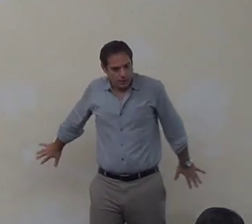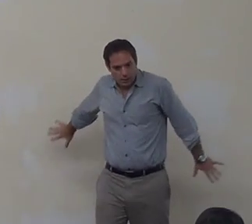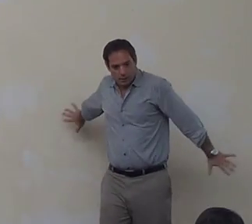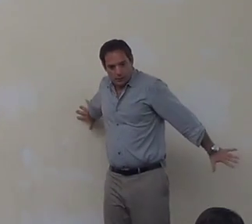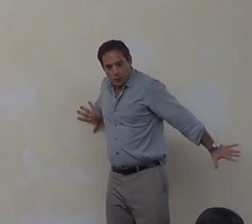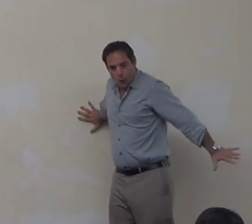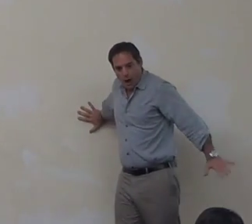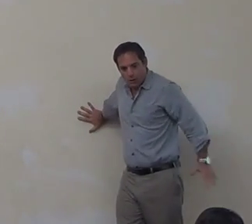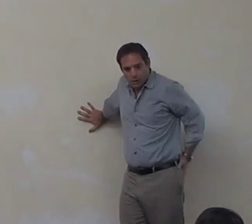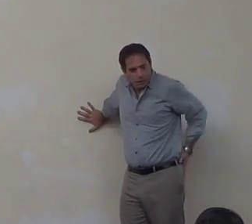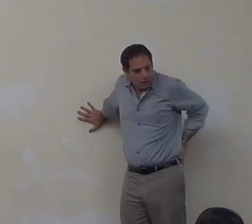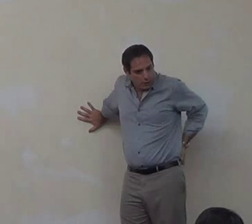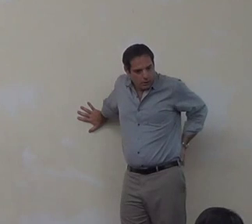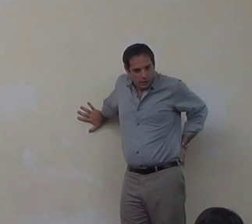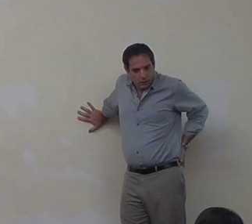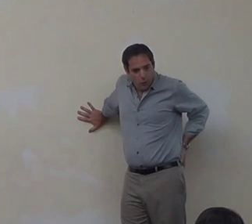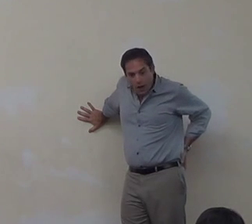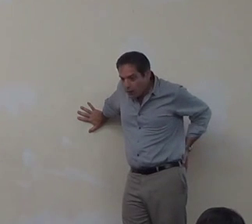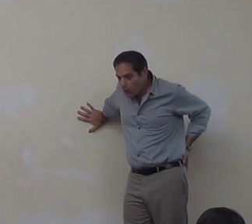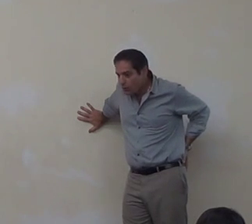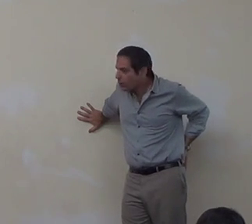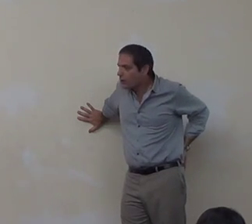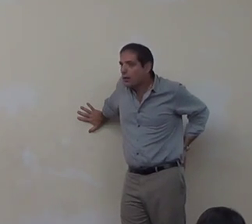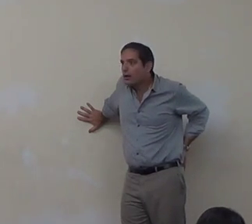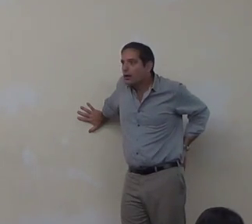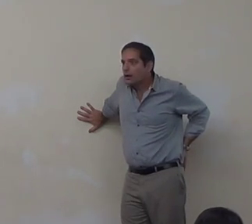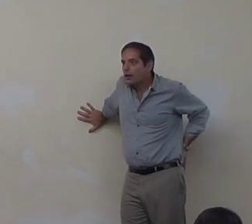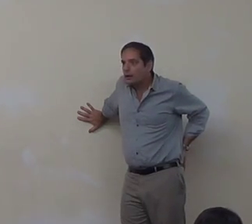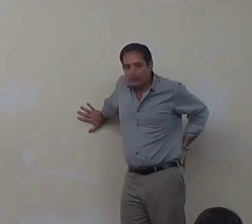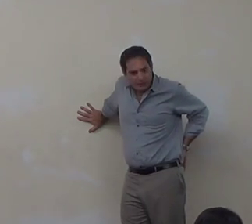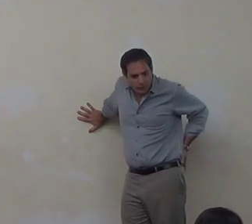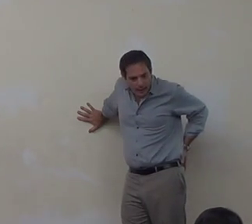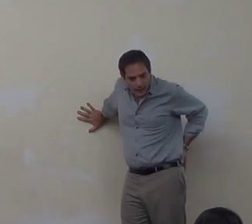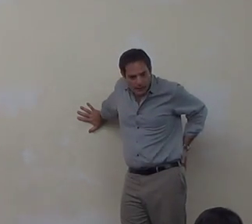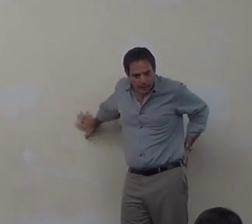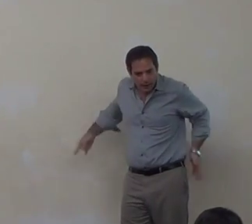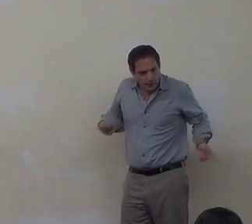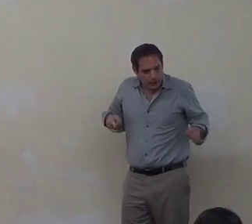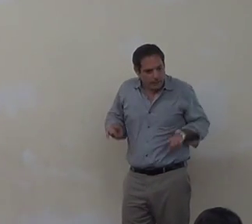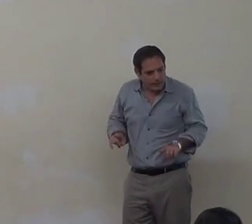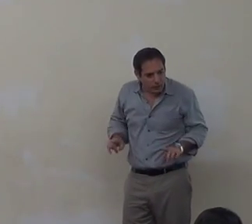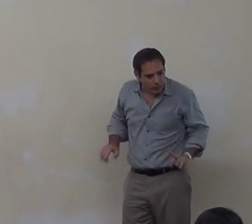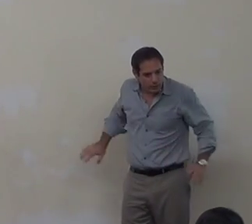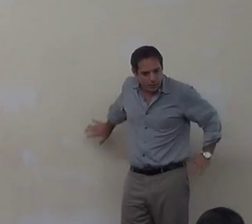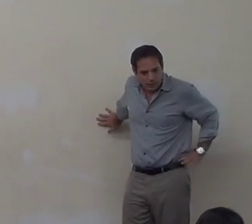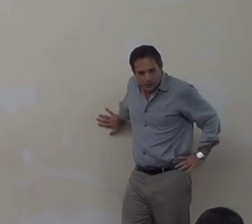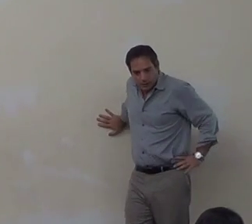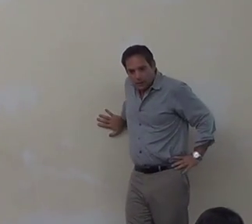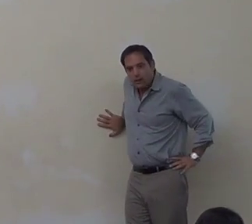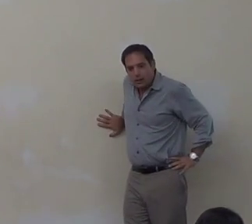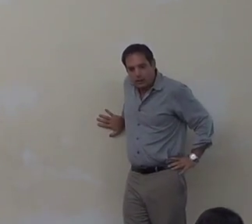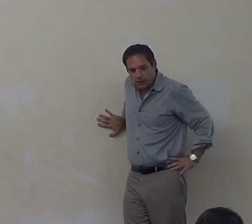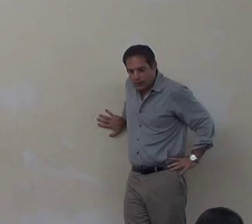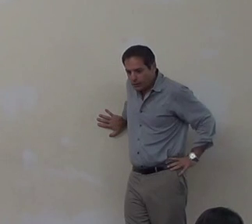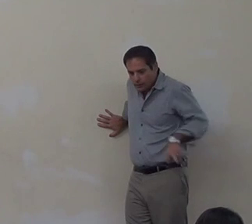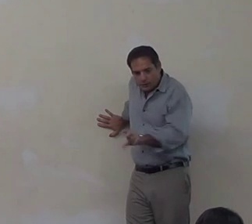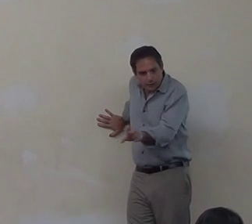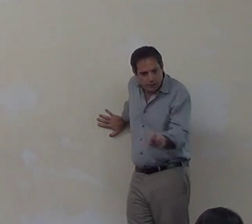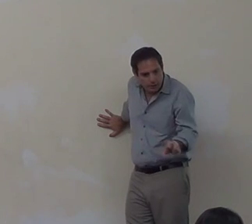¿qué pasó? ¡Wow! ¿Qué pasó acá? ¿Qué pasó?